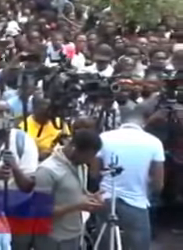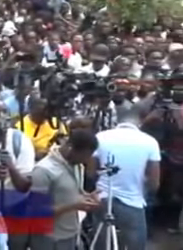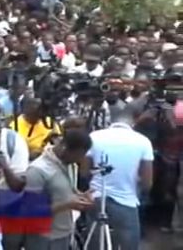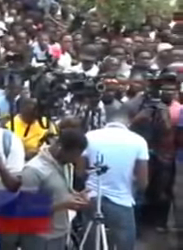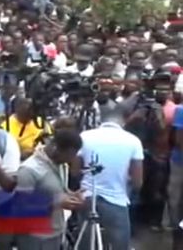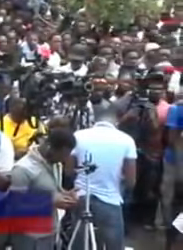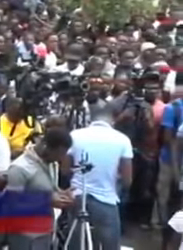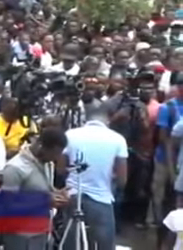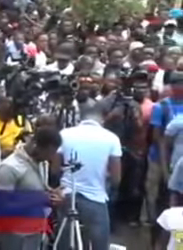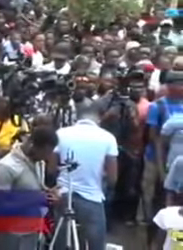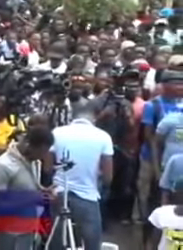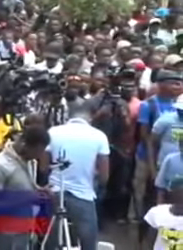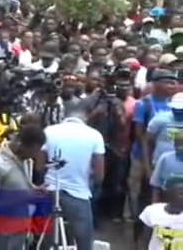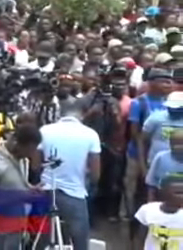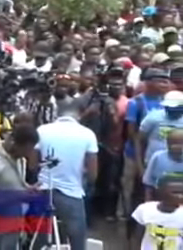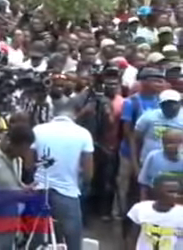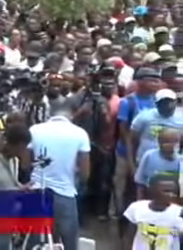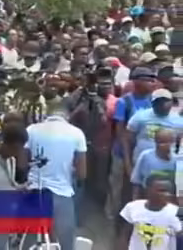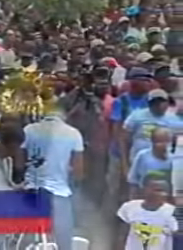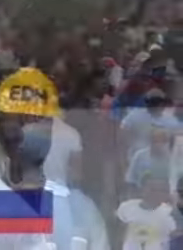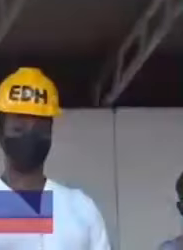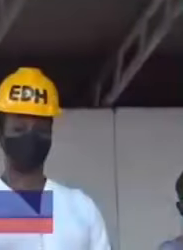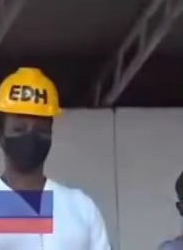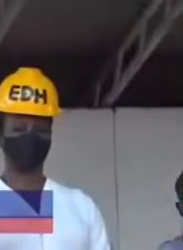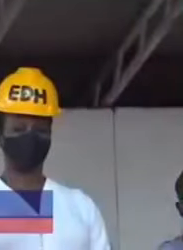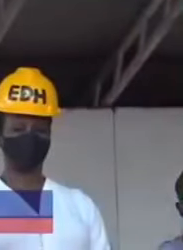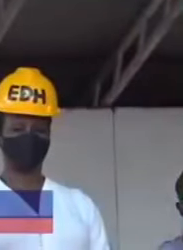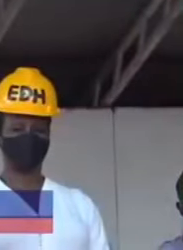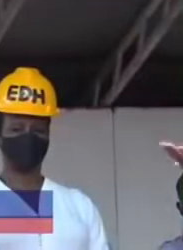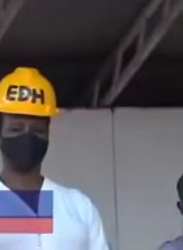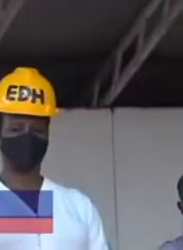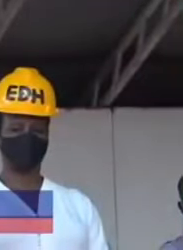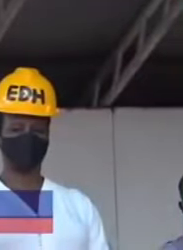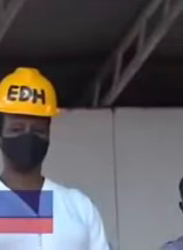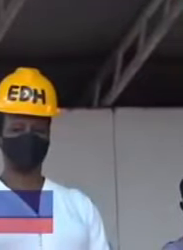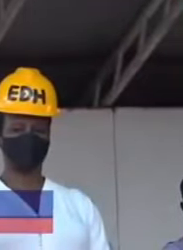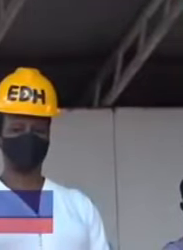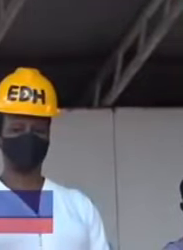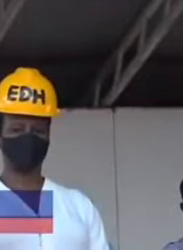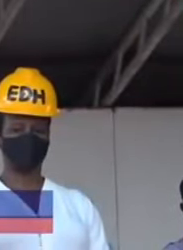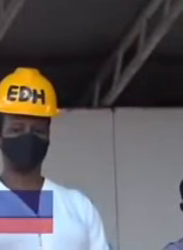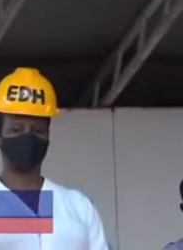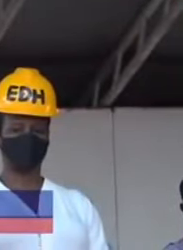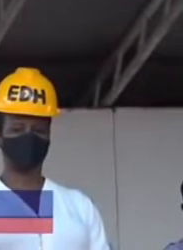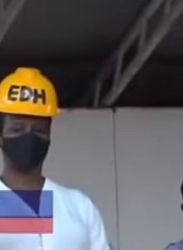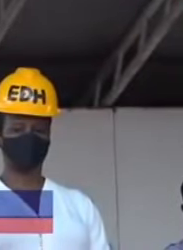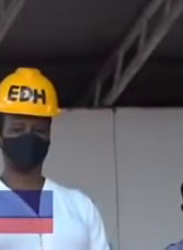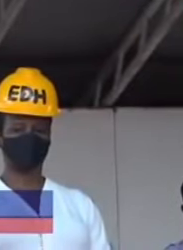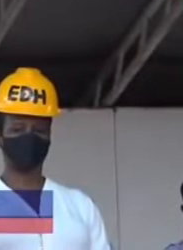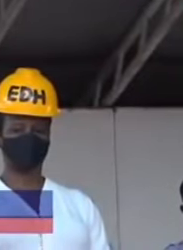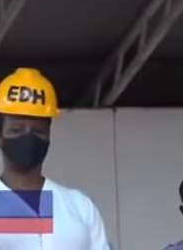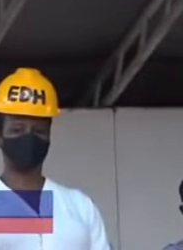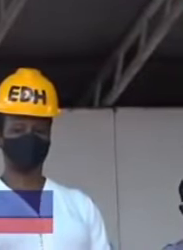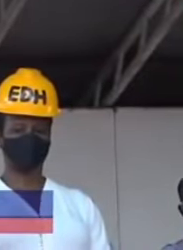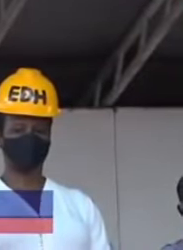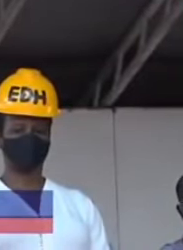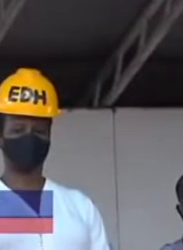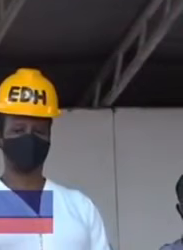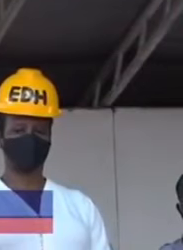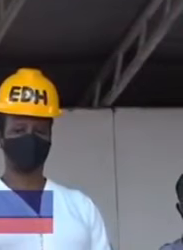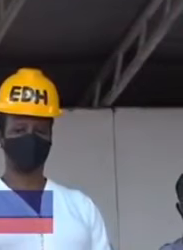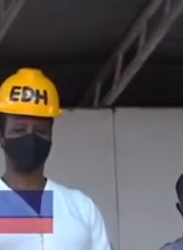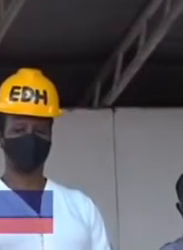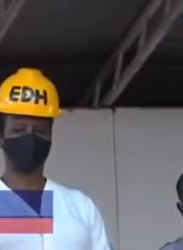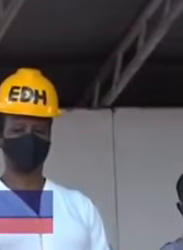partie qui peut qu'on fait là, ça c'est dans mon lien. Même j'en te bon, ou te fait miracle à moi, pas de